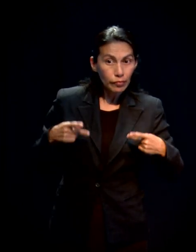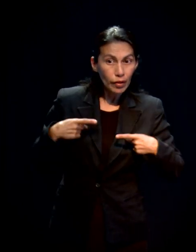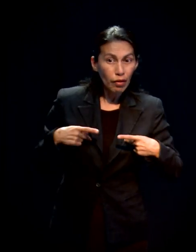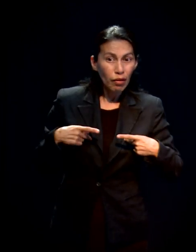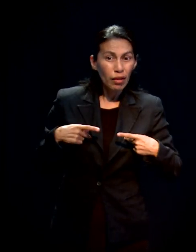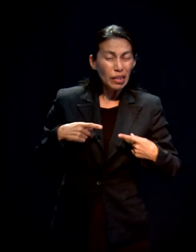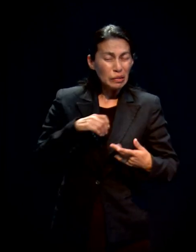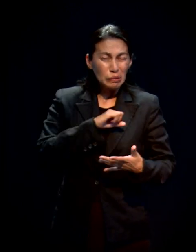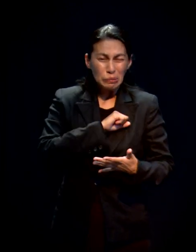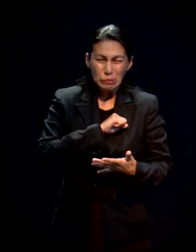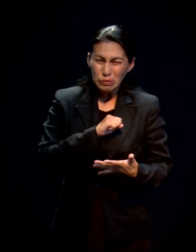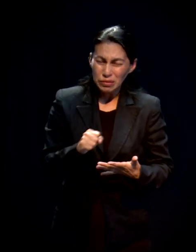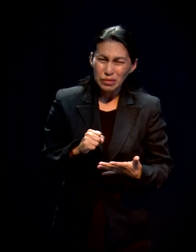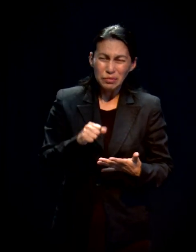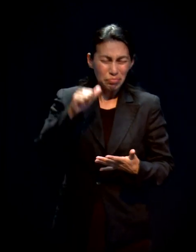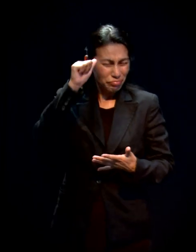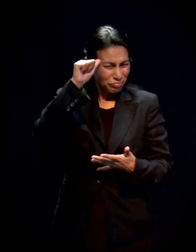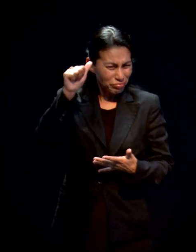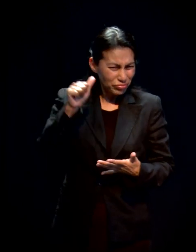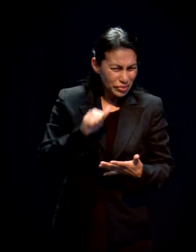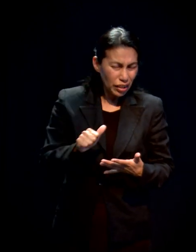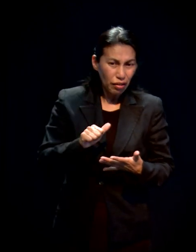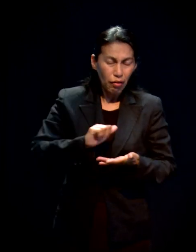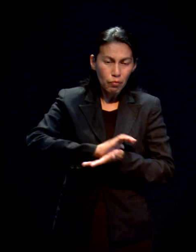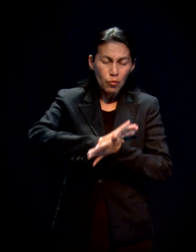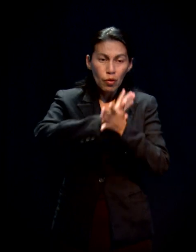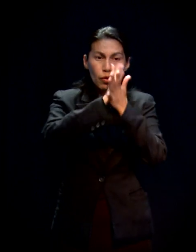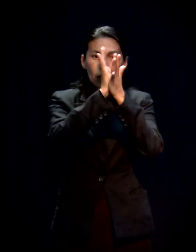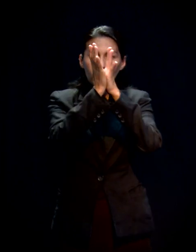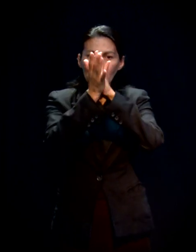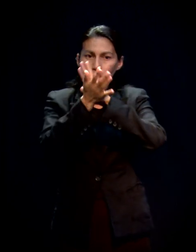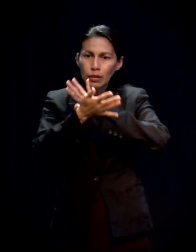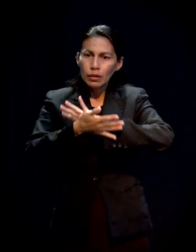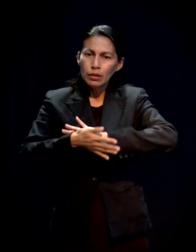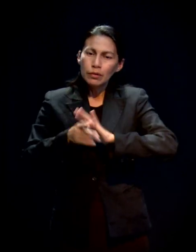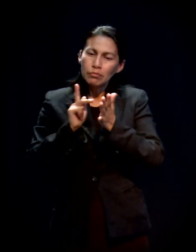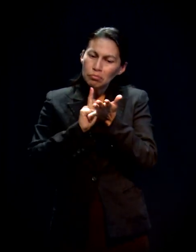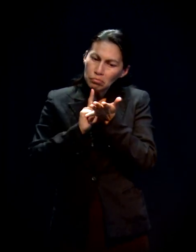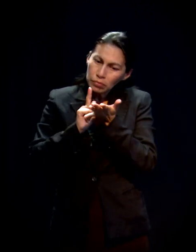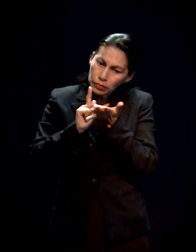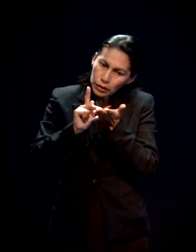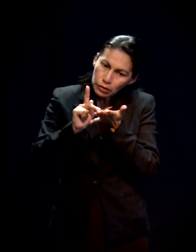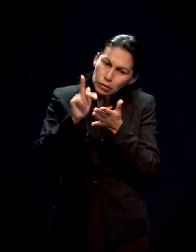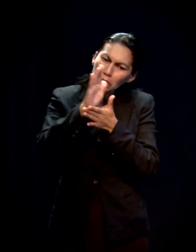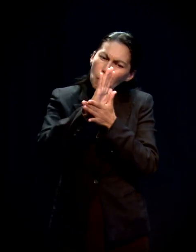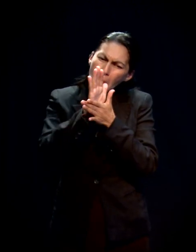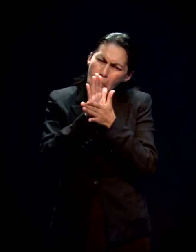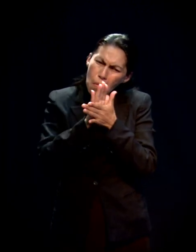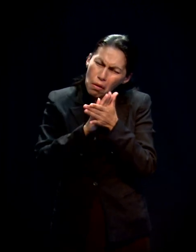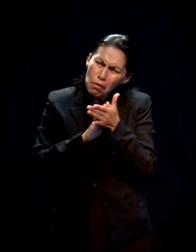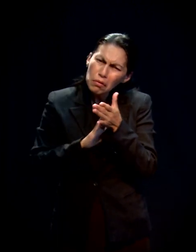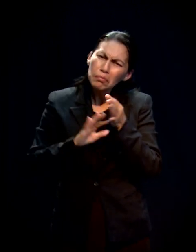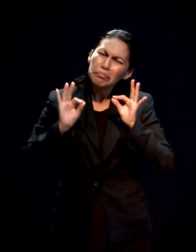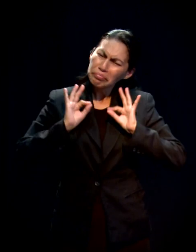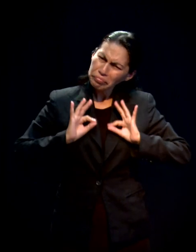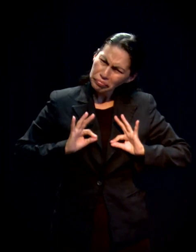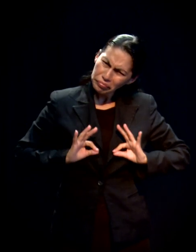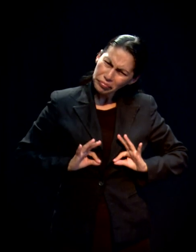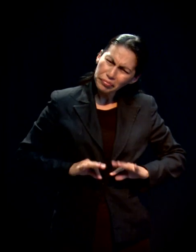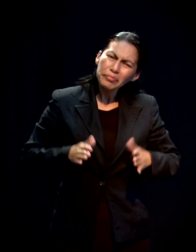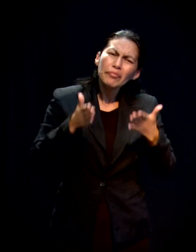una persona pervertida que llegue a ser pura que llega a ser mansa humilde